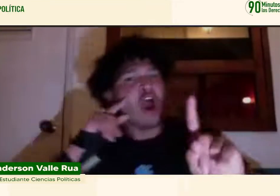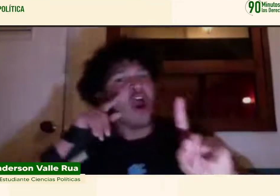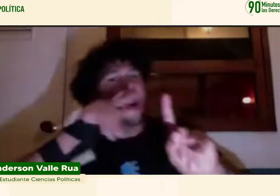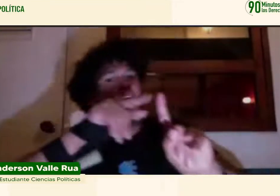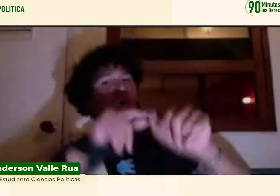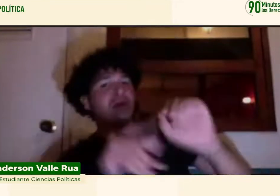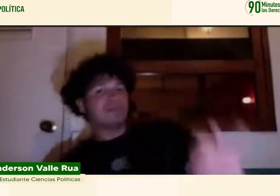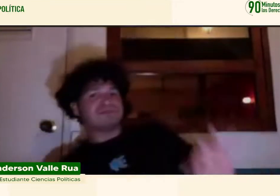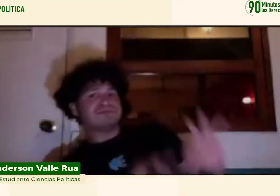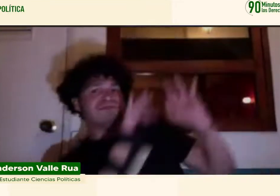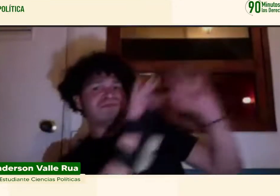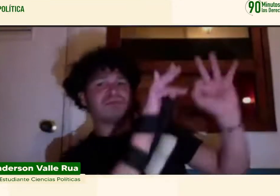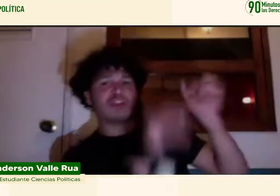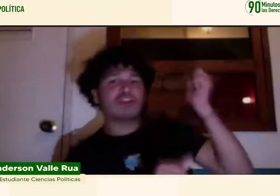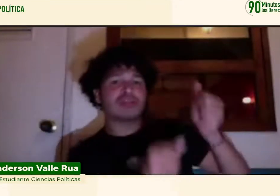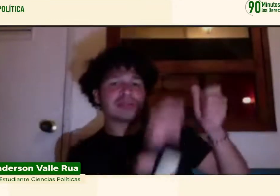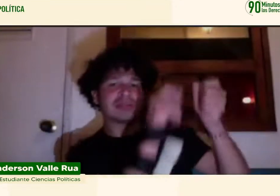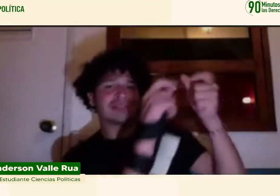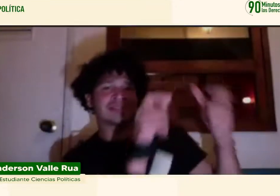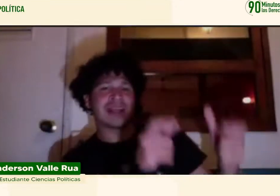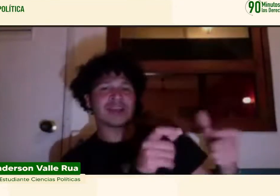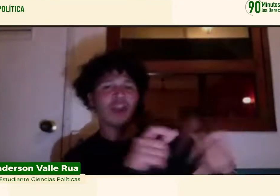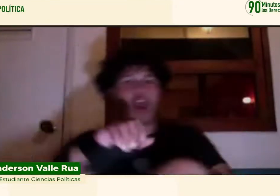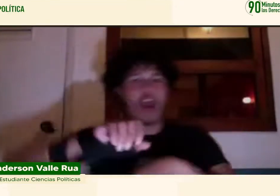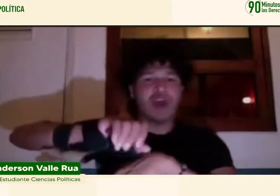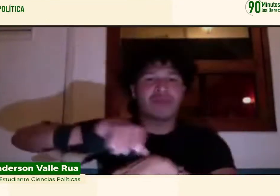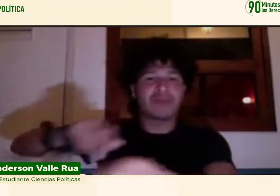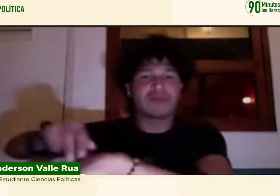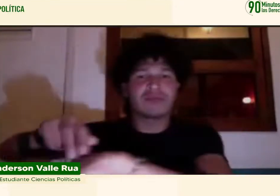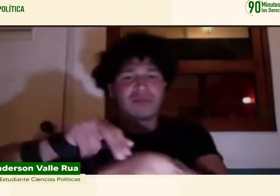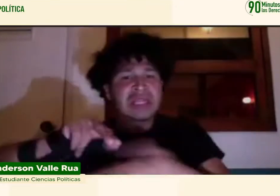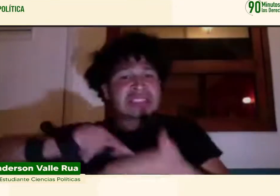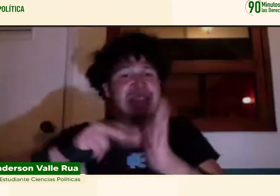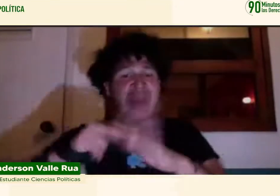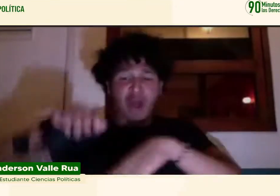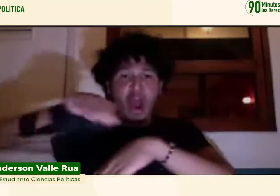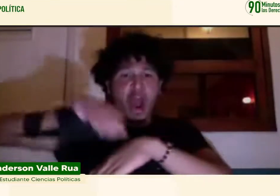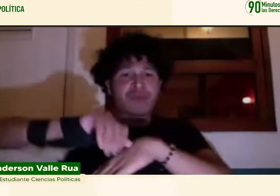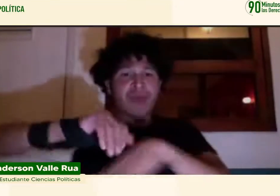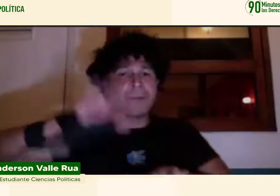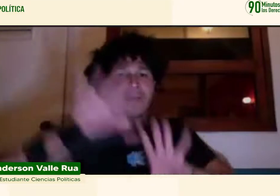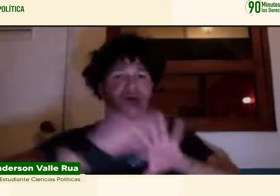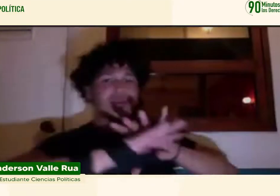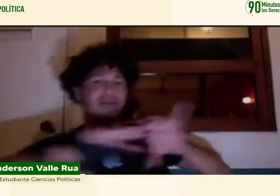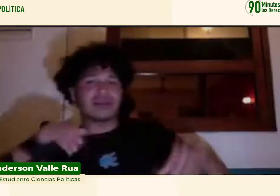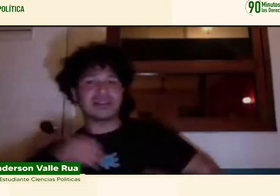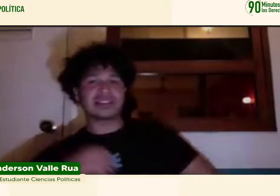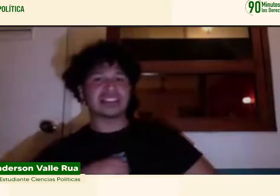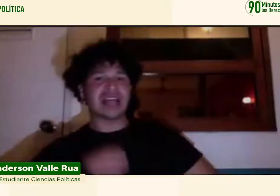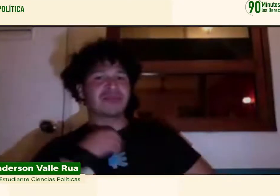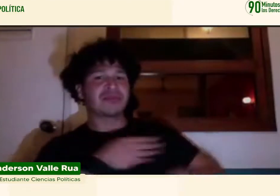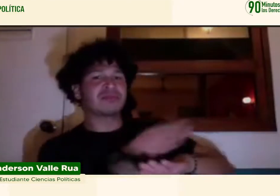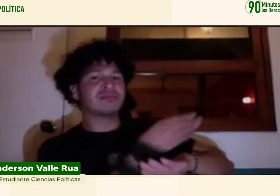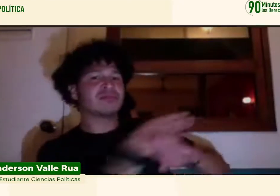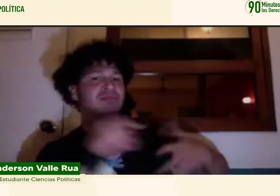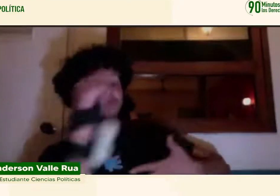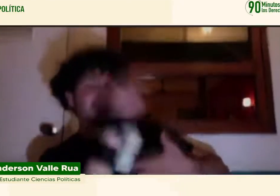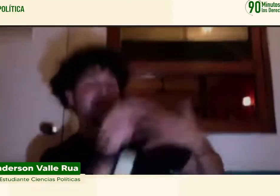decisiones que toman conforme a la ciudadanía esta incidencia es directamente si el estado y como su rol